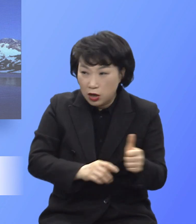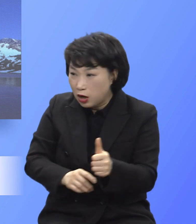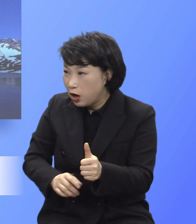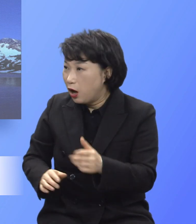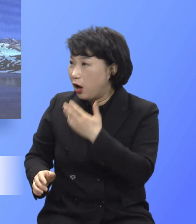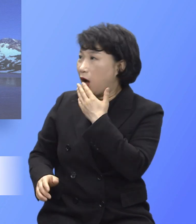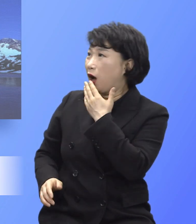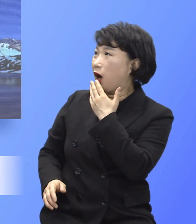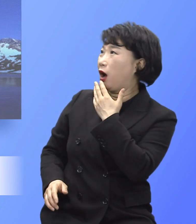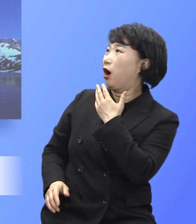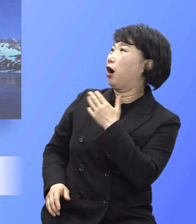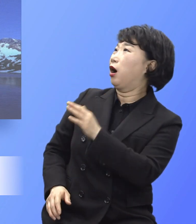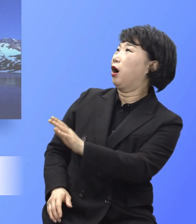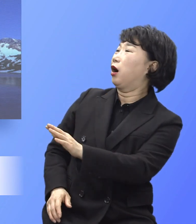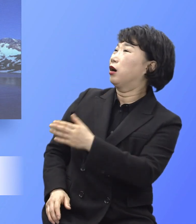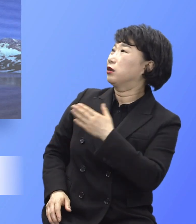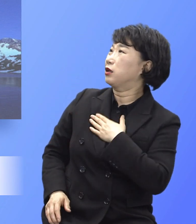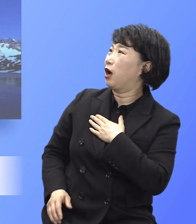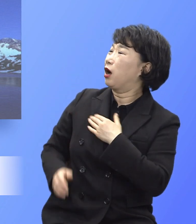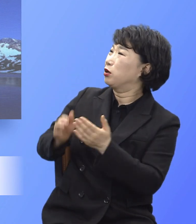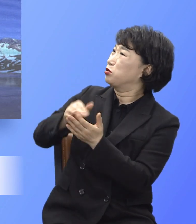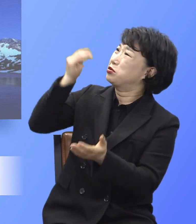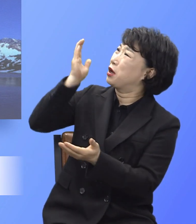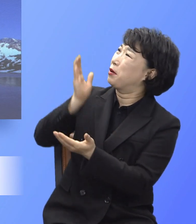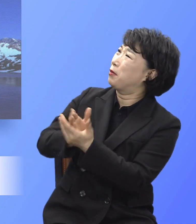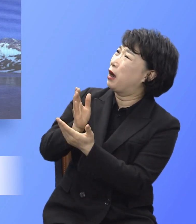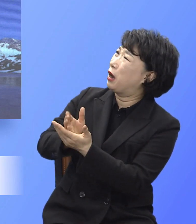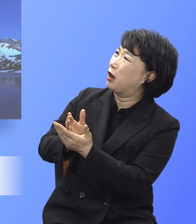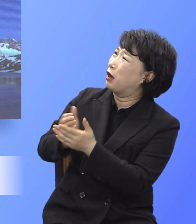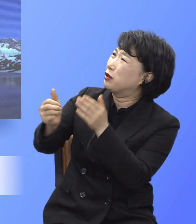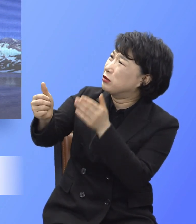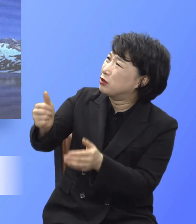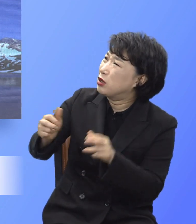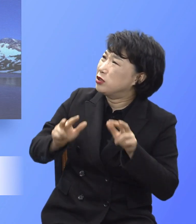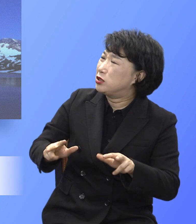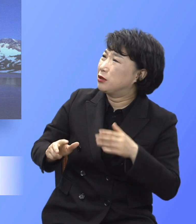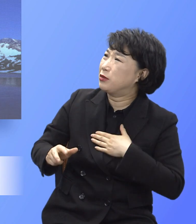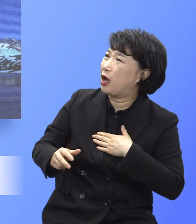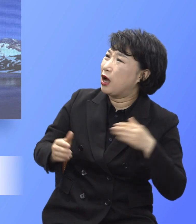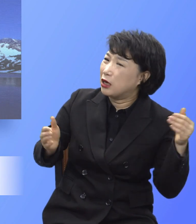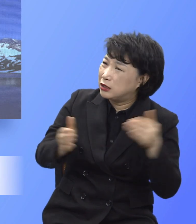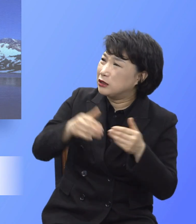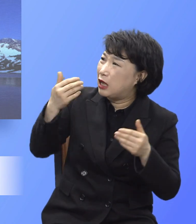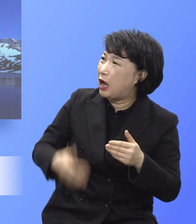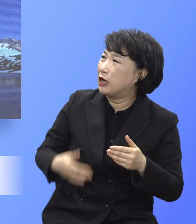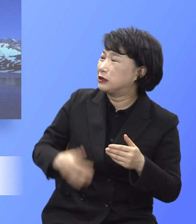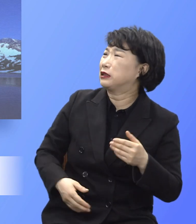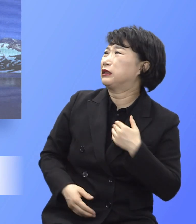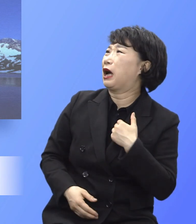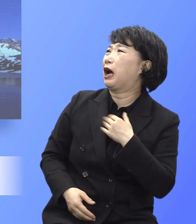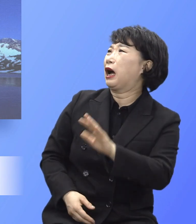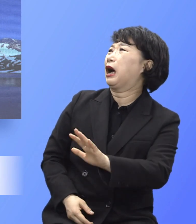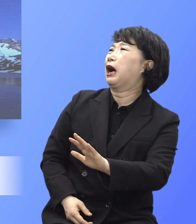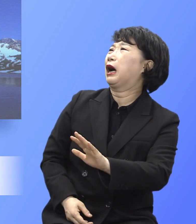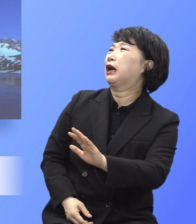와서 예 나를 쫓아내지 마옵소서 아직 내 때가 아직